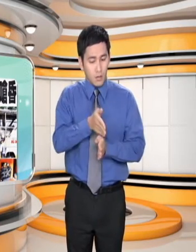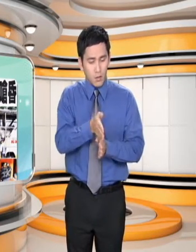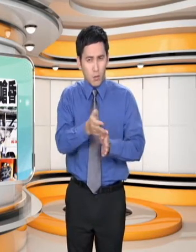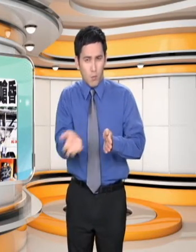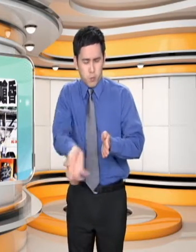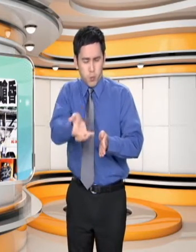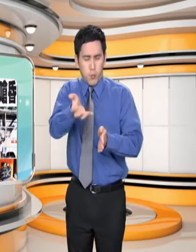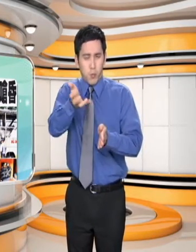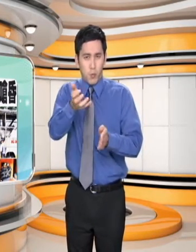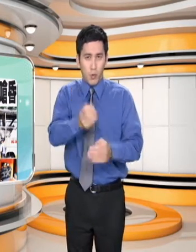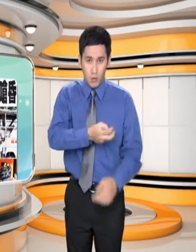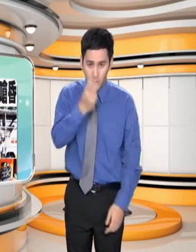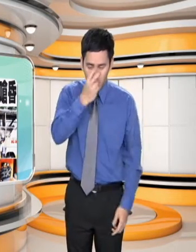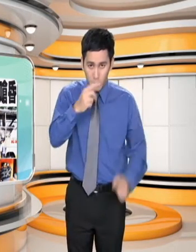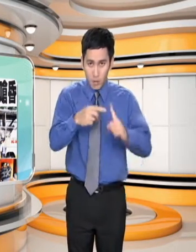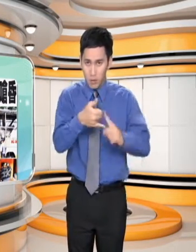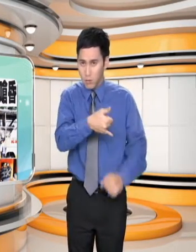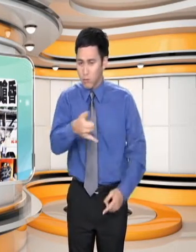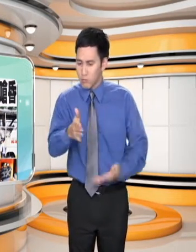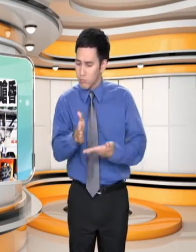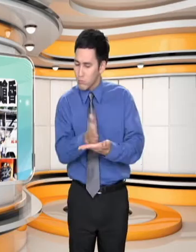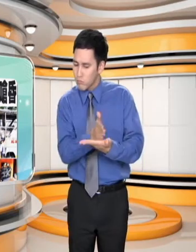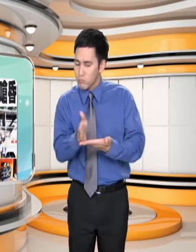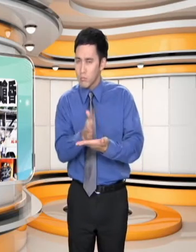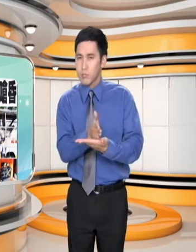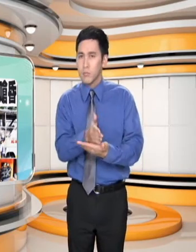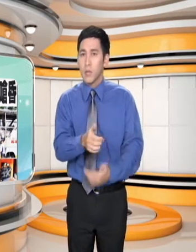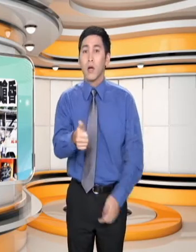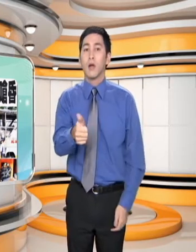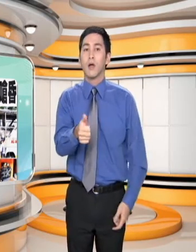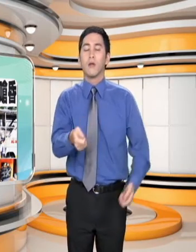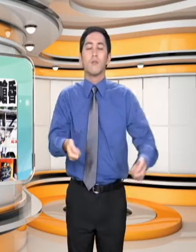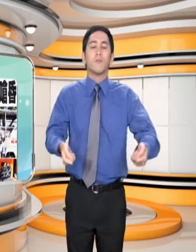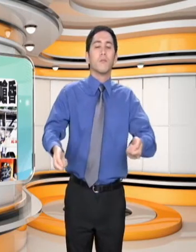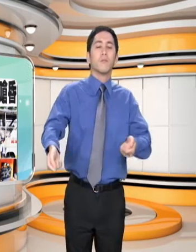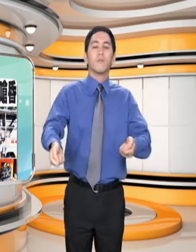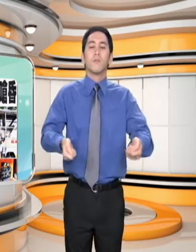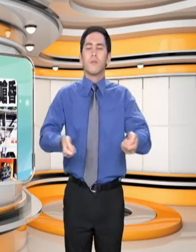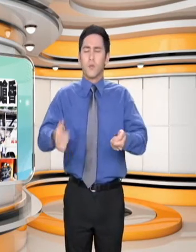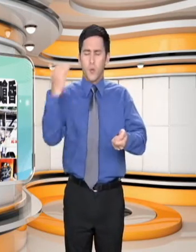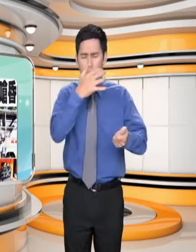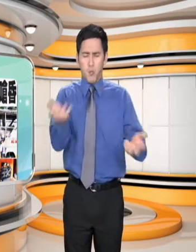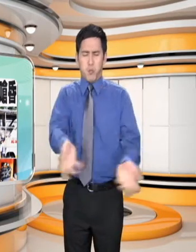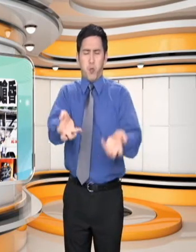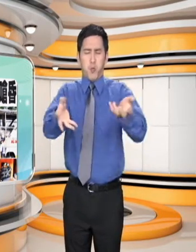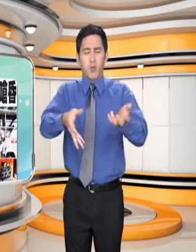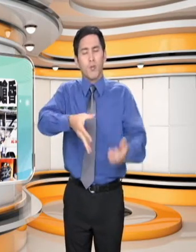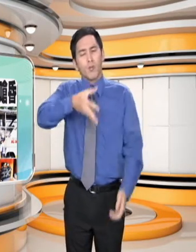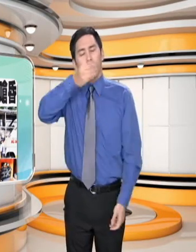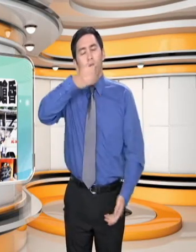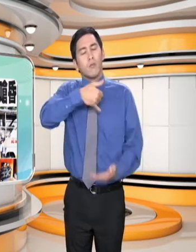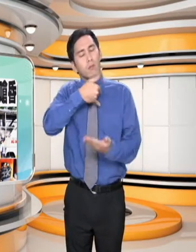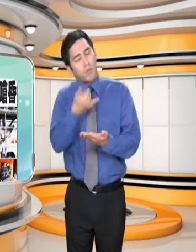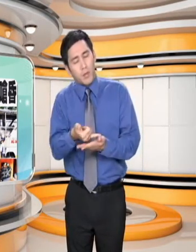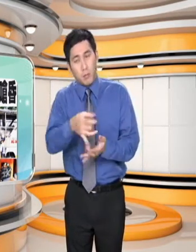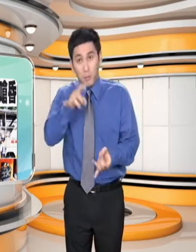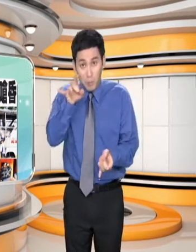件，调查人员研判，司机在失火的第一时间就已经被浓烟呛